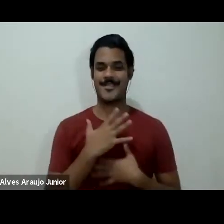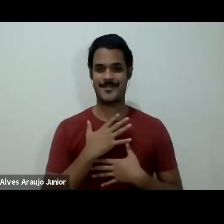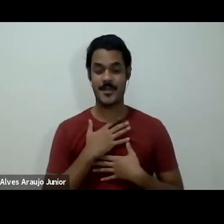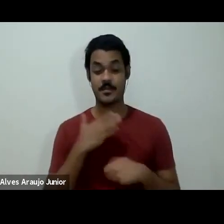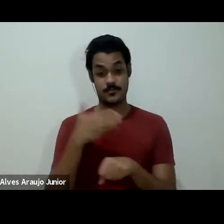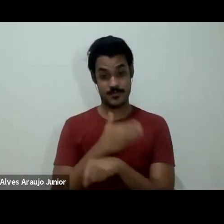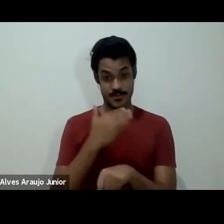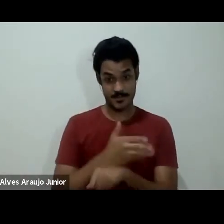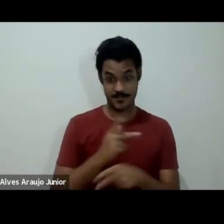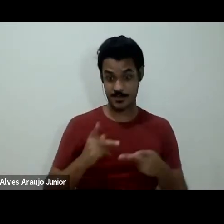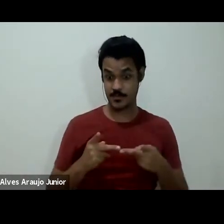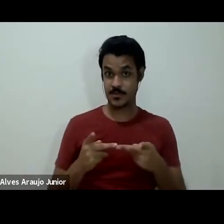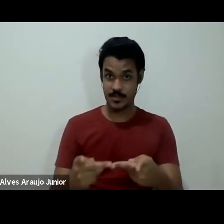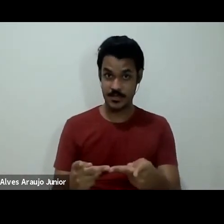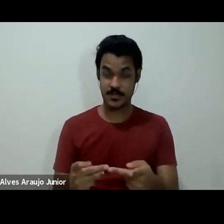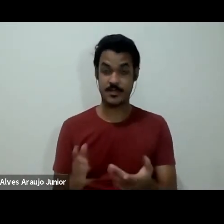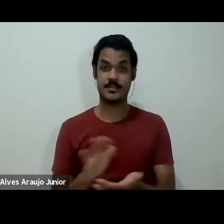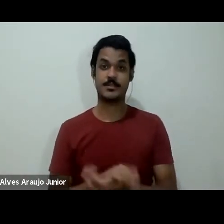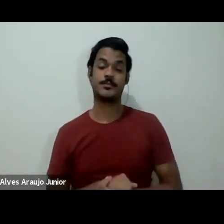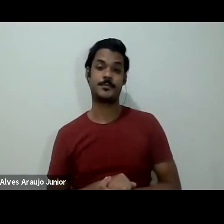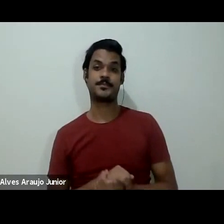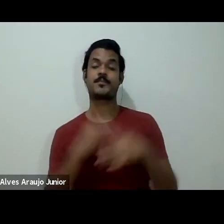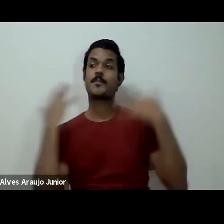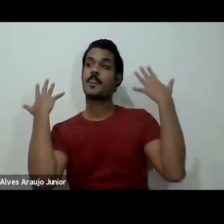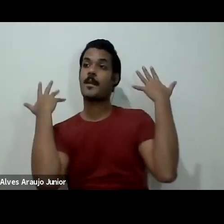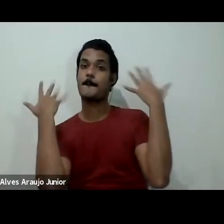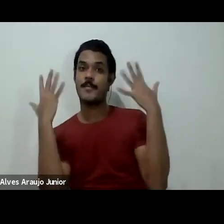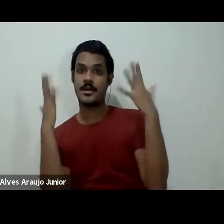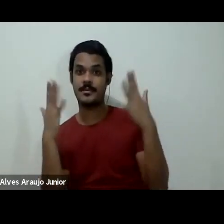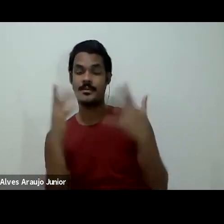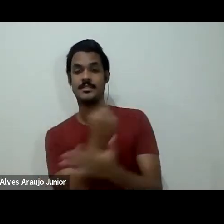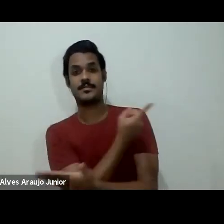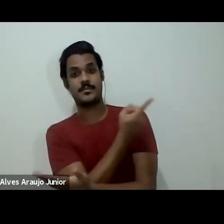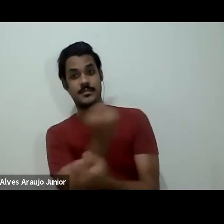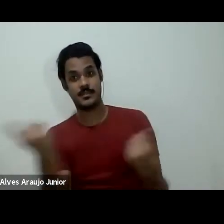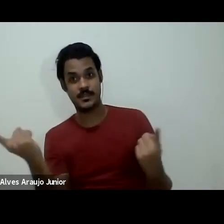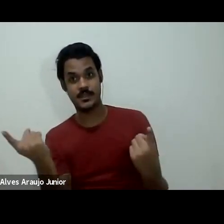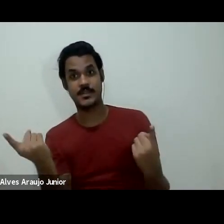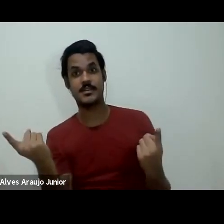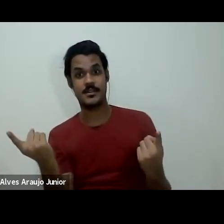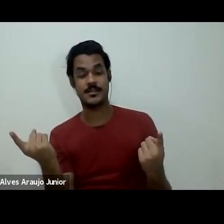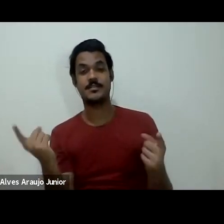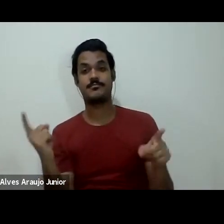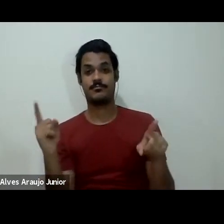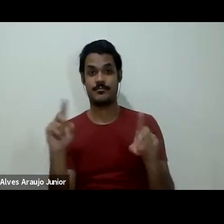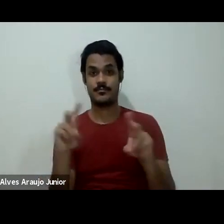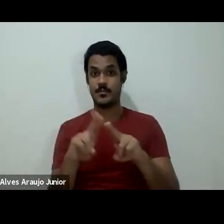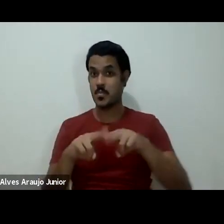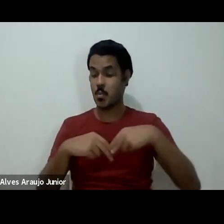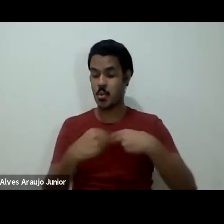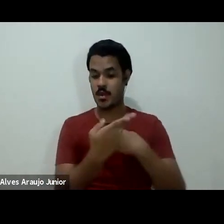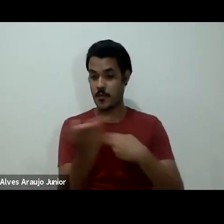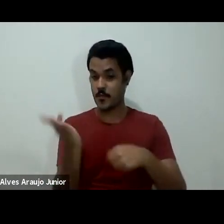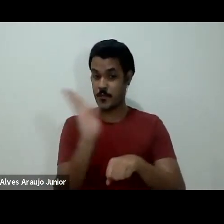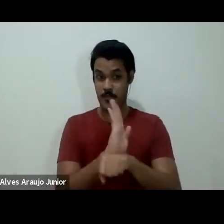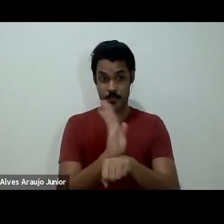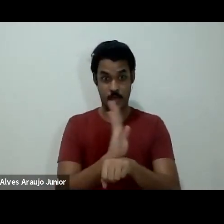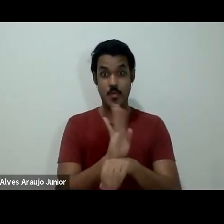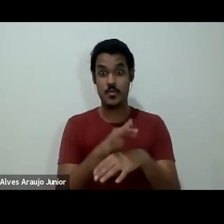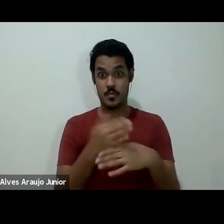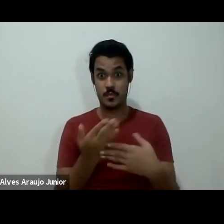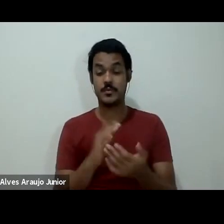desse projeto e parabenizá-las e parabenizá-los por isso, por esse feito,